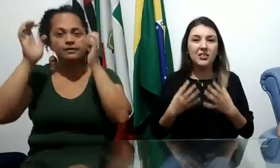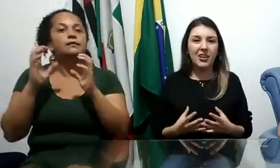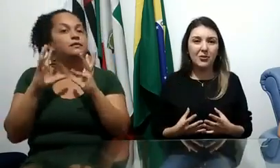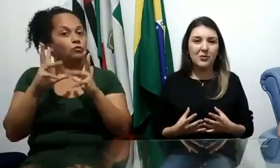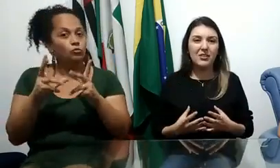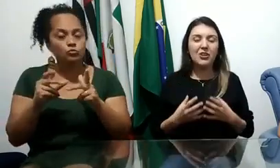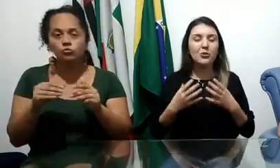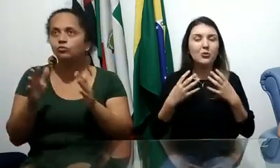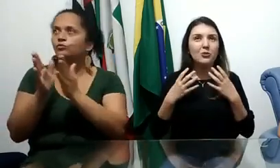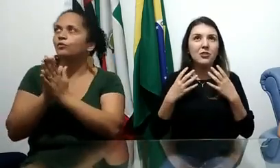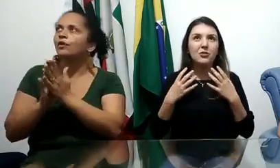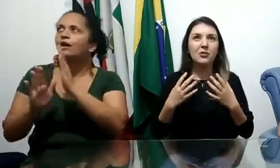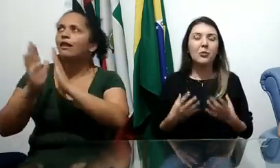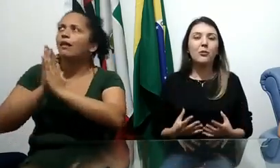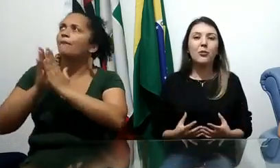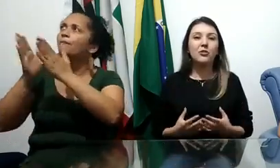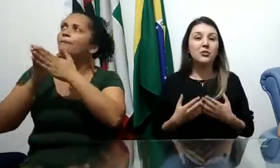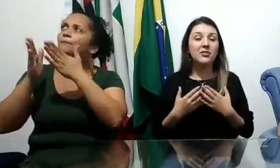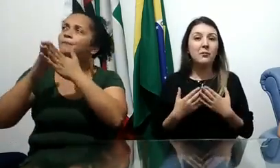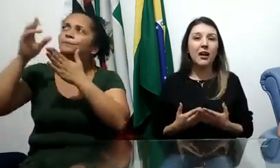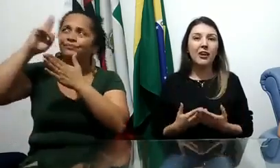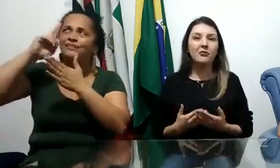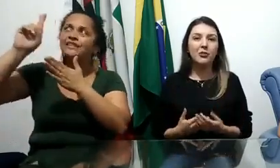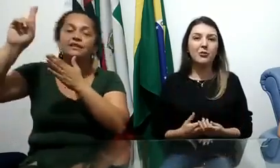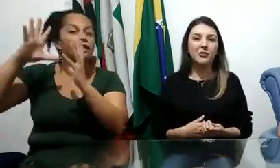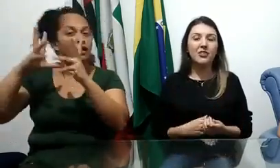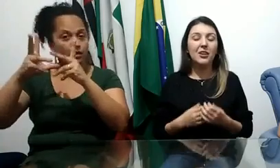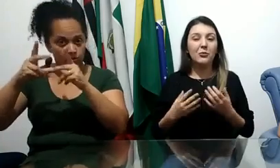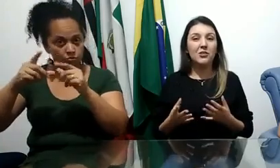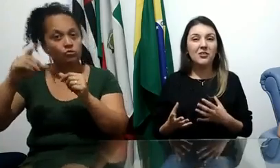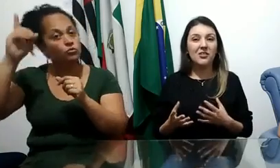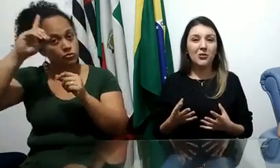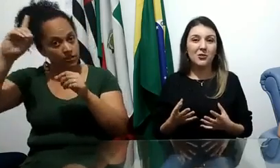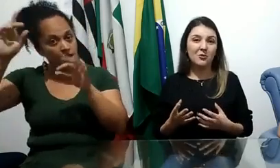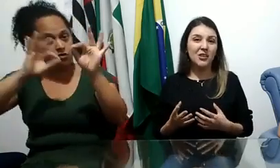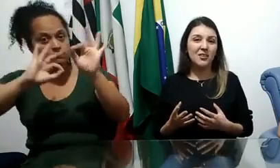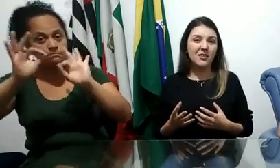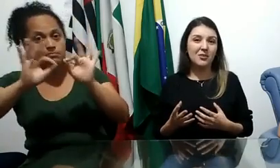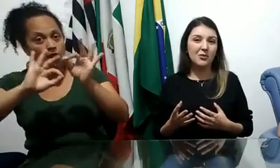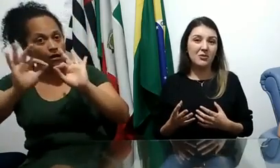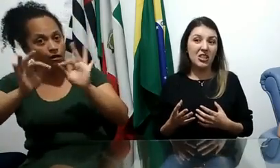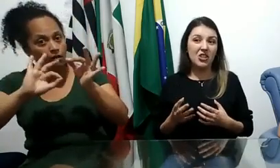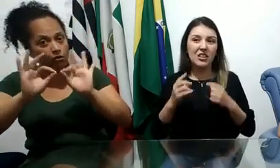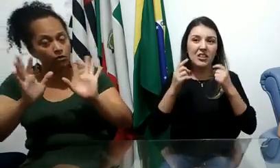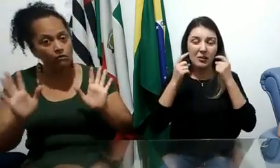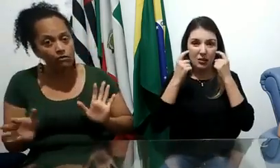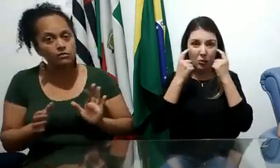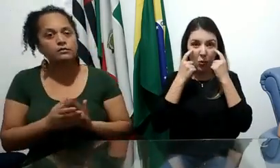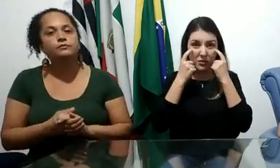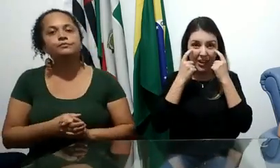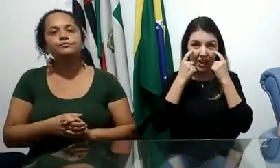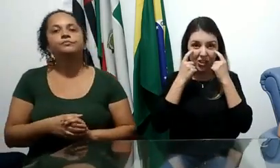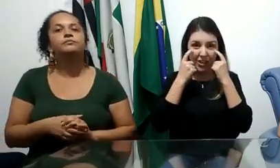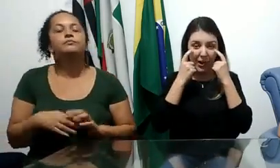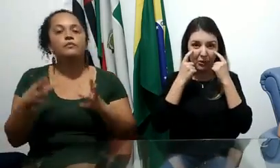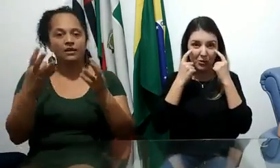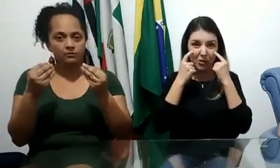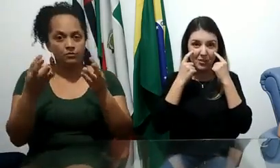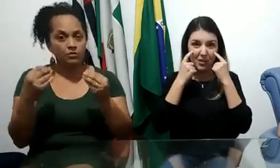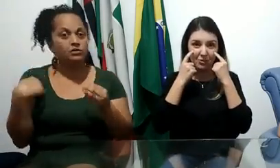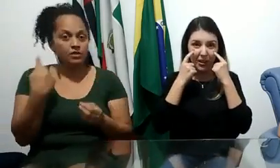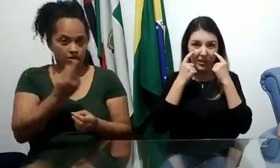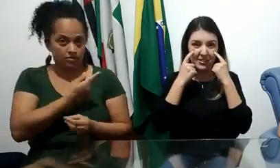de Deus e tudo Deus tem um propósito, isso é maravilhoso. Muitas vezes em nossas vidas a gente não consegue enxergar